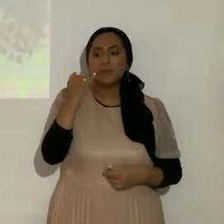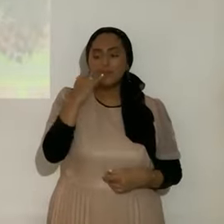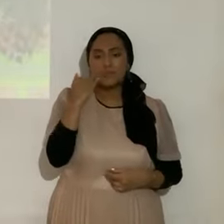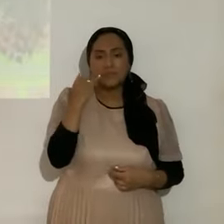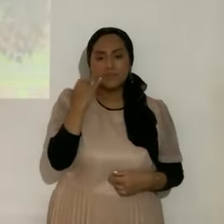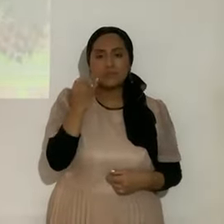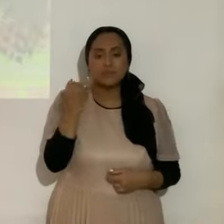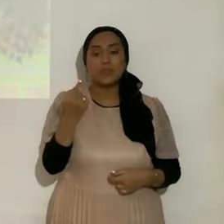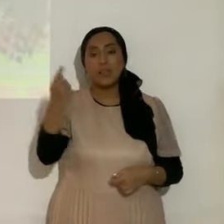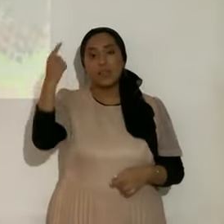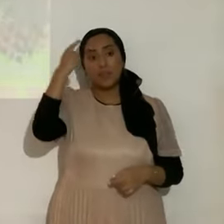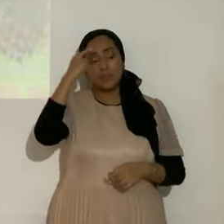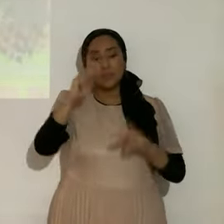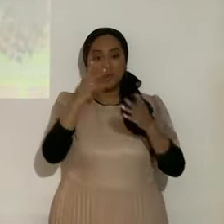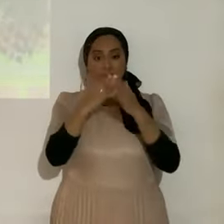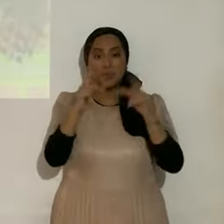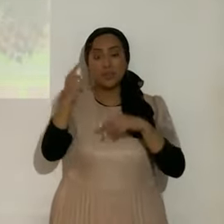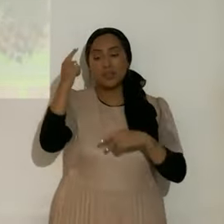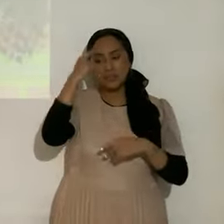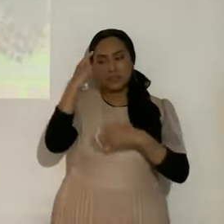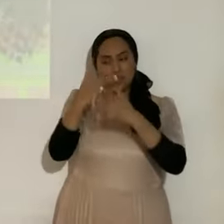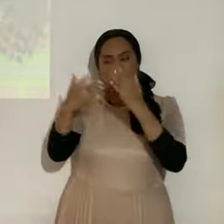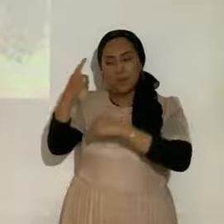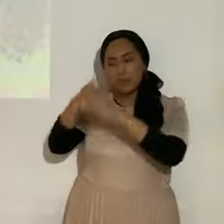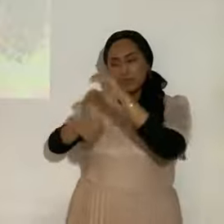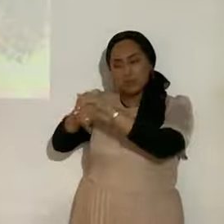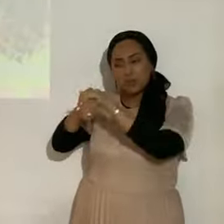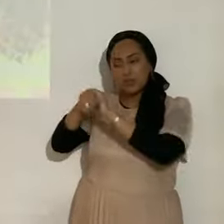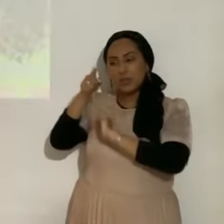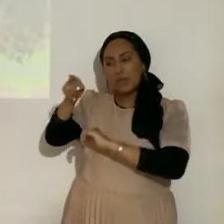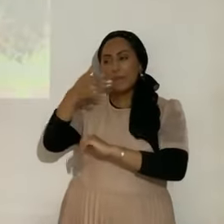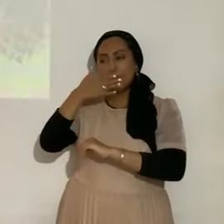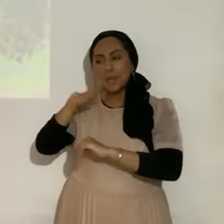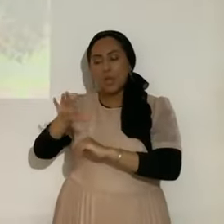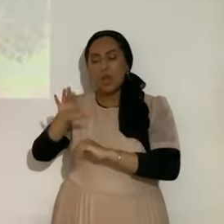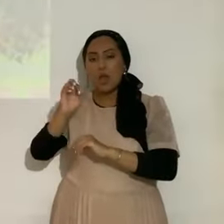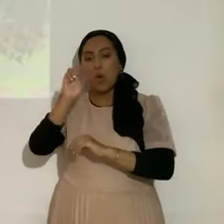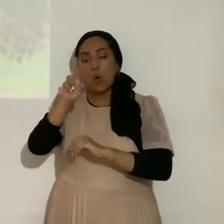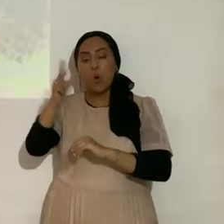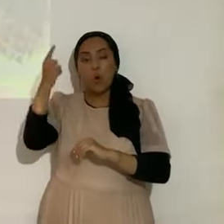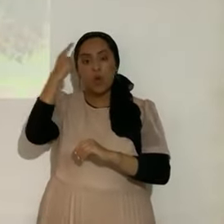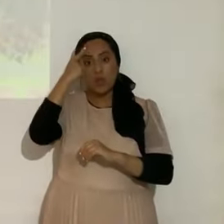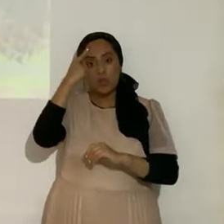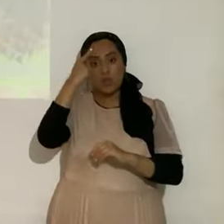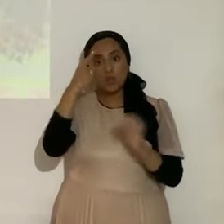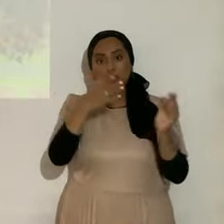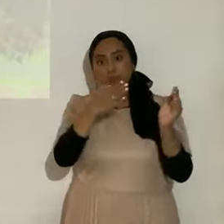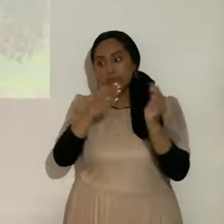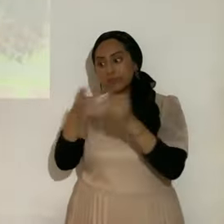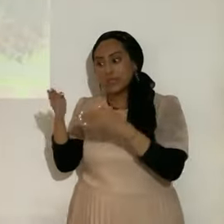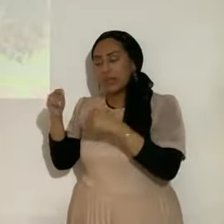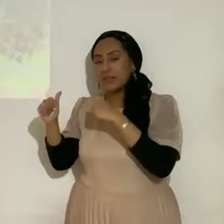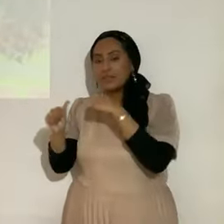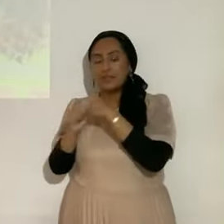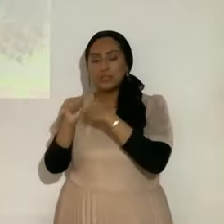El recelo es suponer que alguien oculta malas intenciones o pensar que te lleva a algún